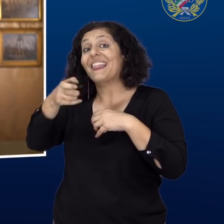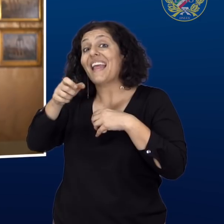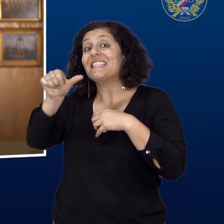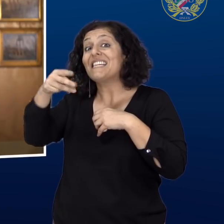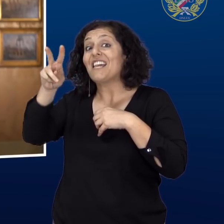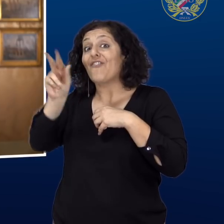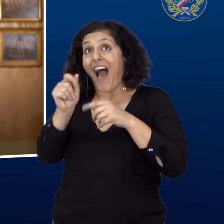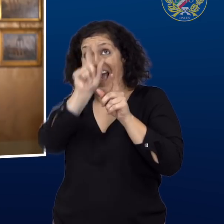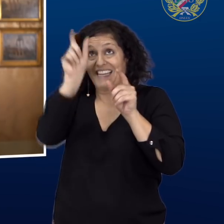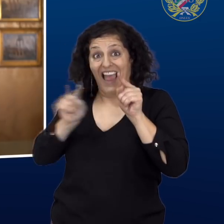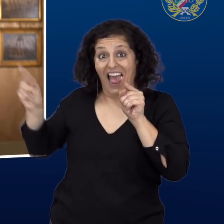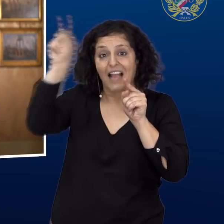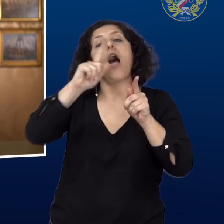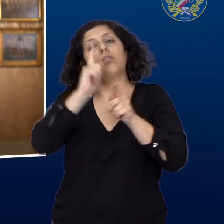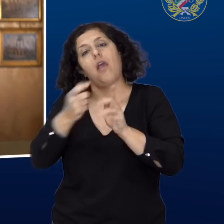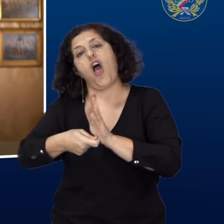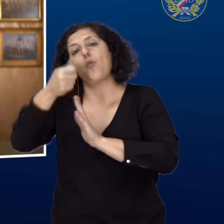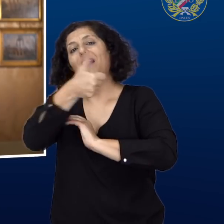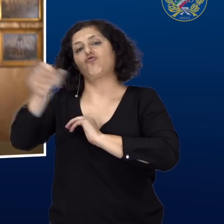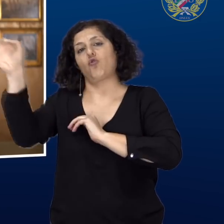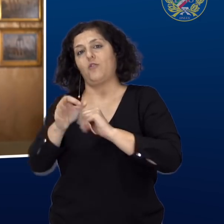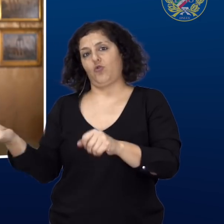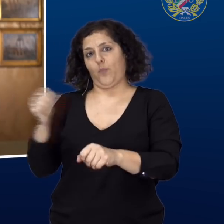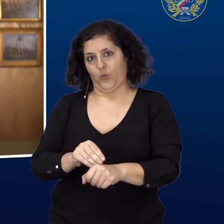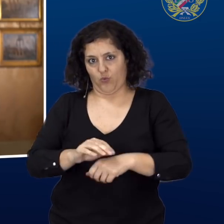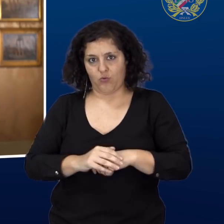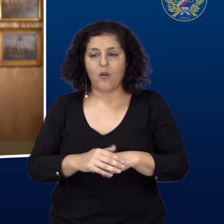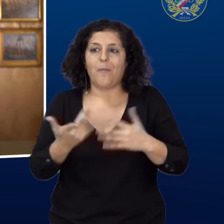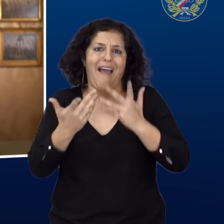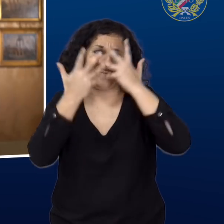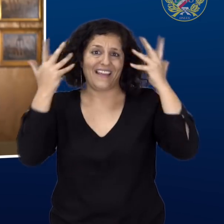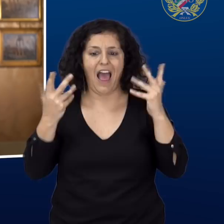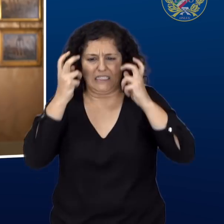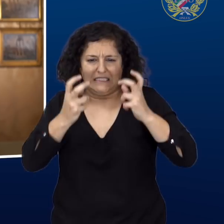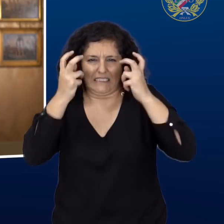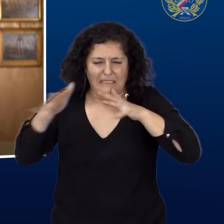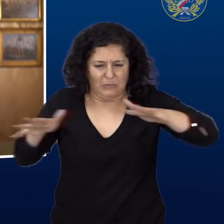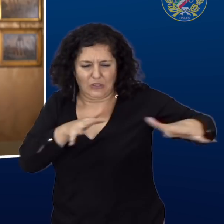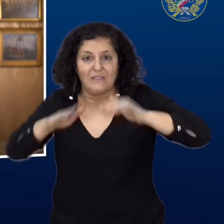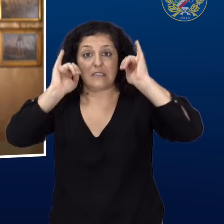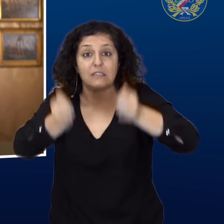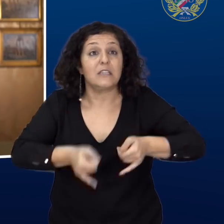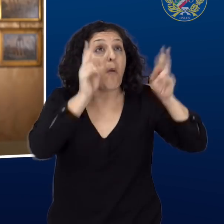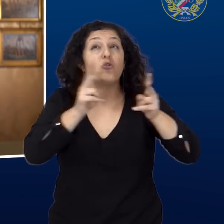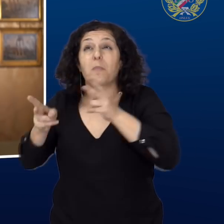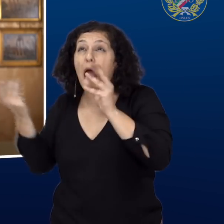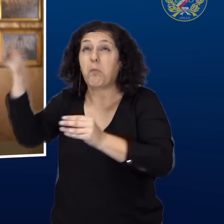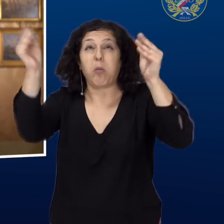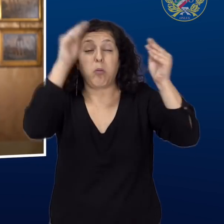essere consapevoli che nonostante gli sforzi, non è possibile potenziare le strutture sanitarie in breve tempo.